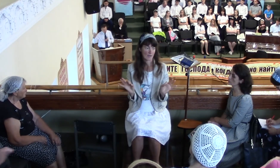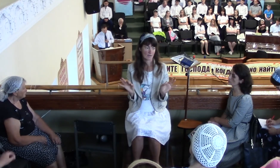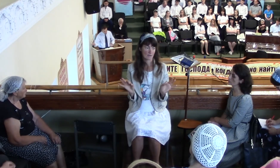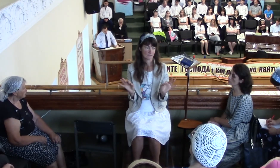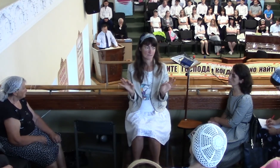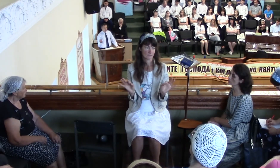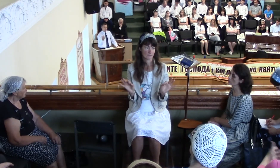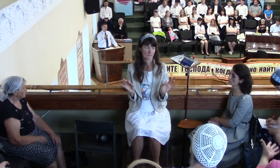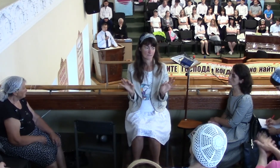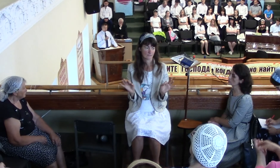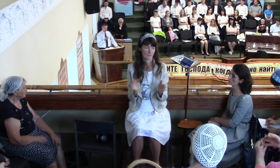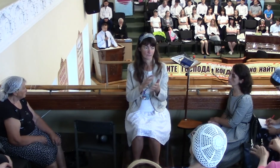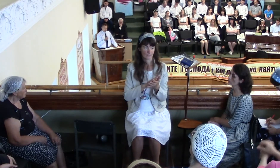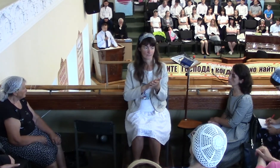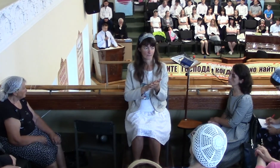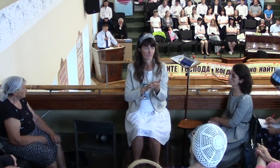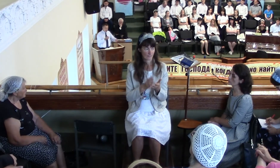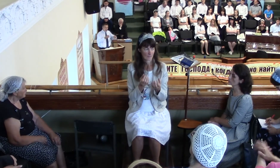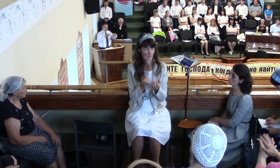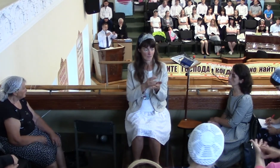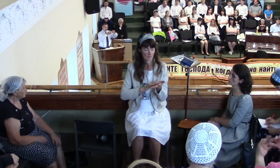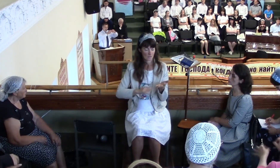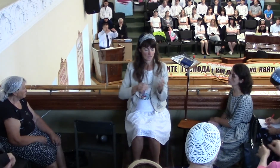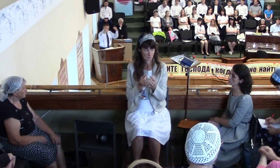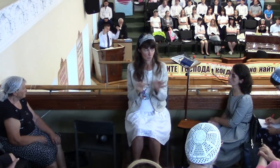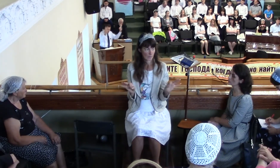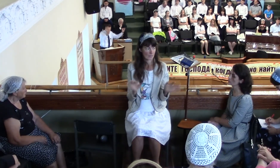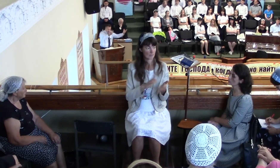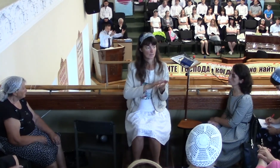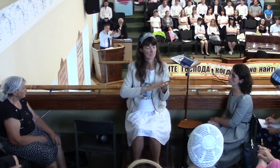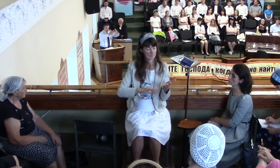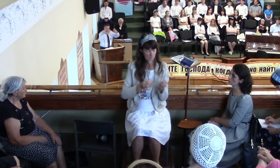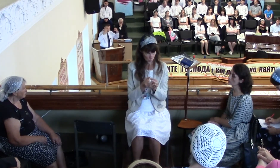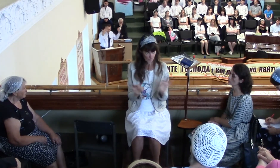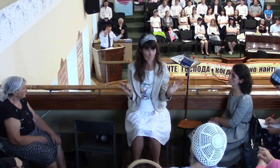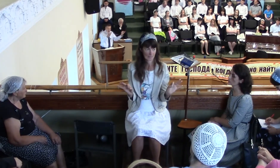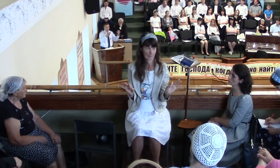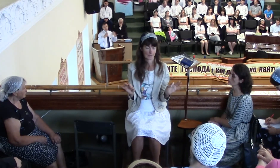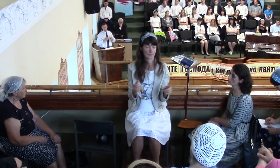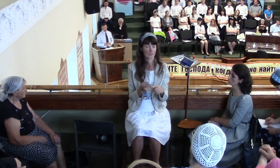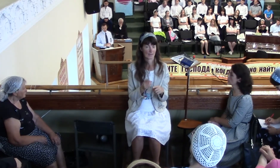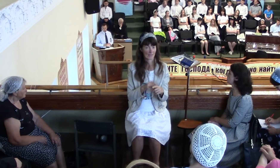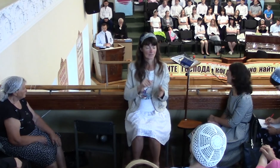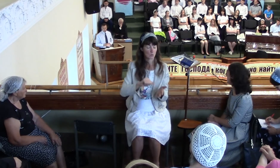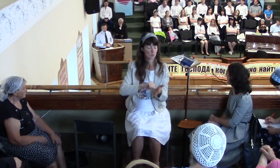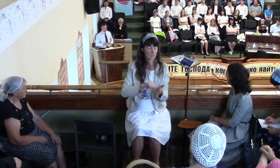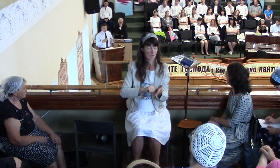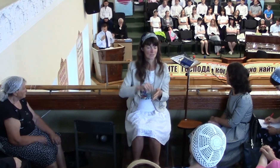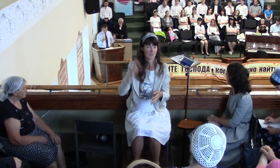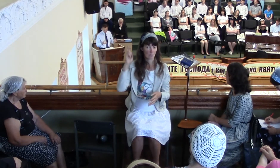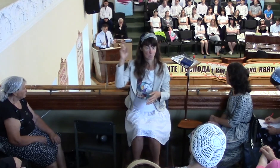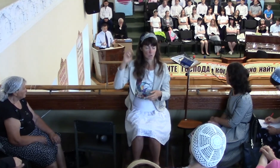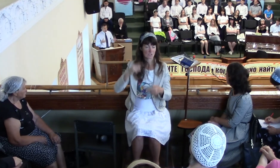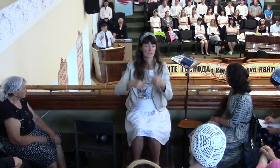нас избавить от власти тьмы. Это сделать нас участниками Божьих наследников.